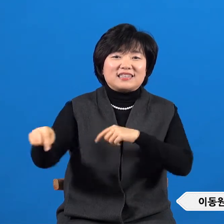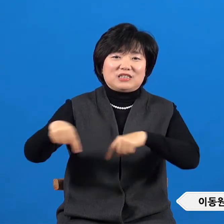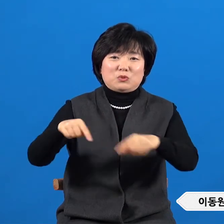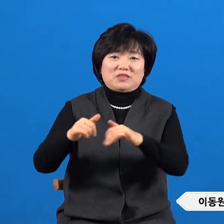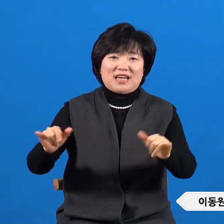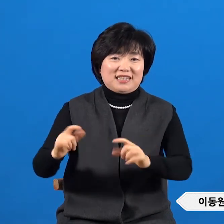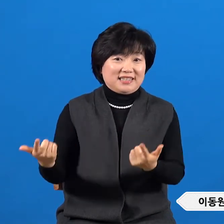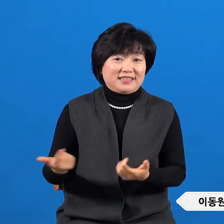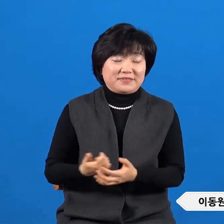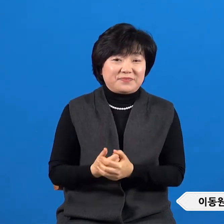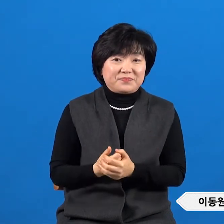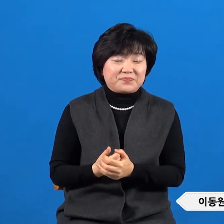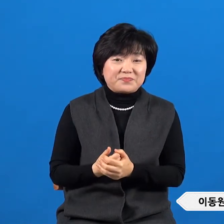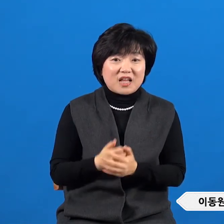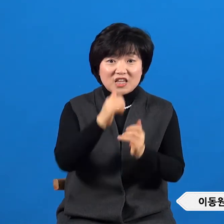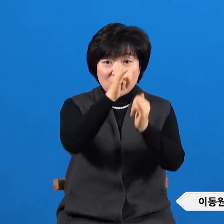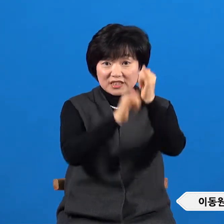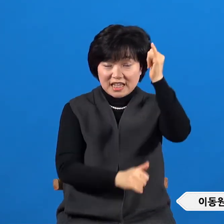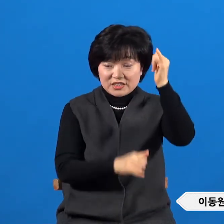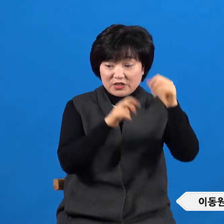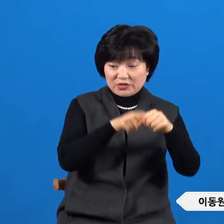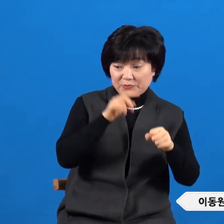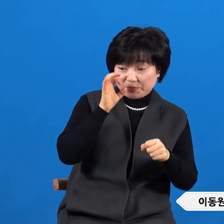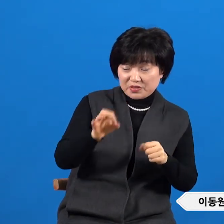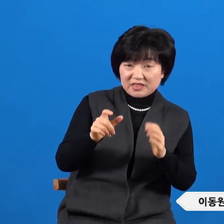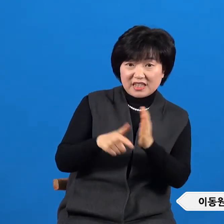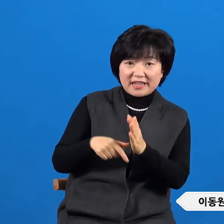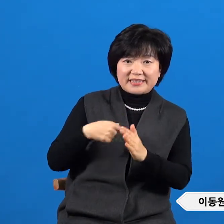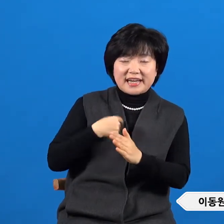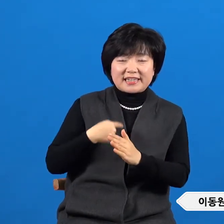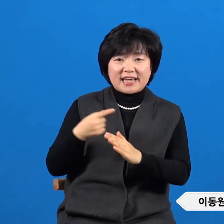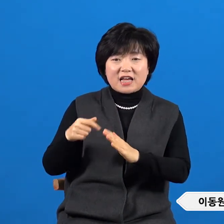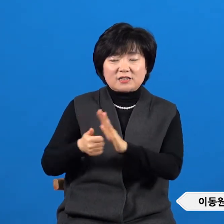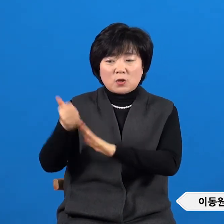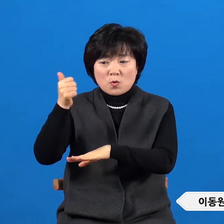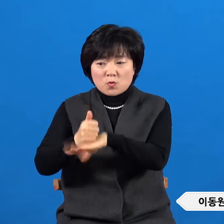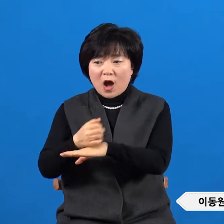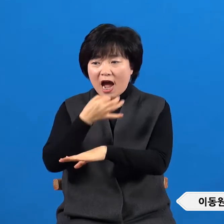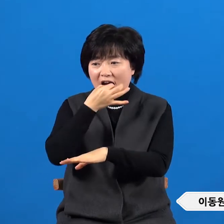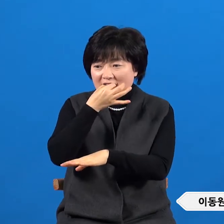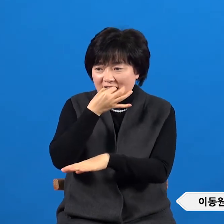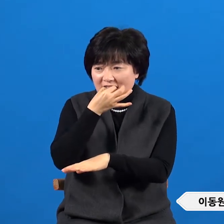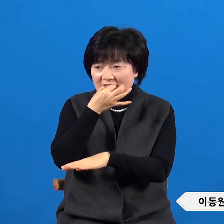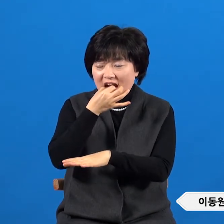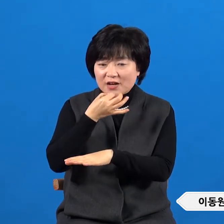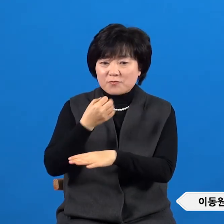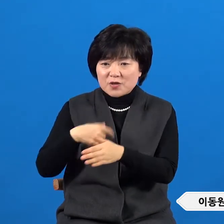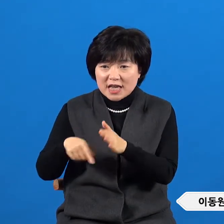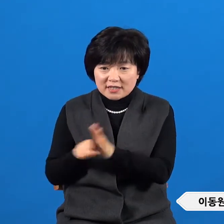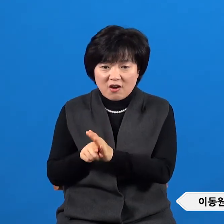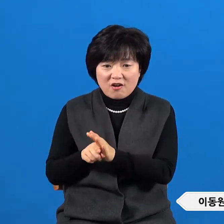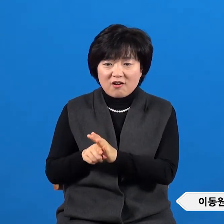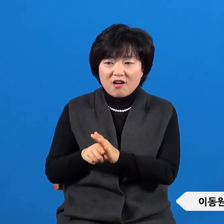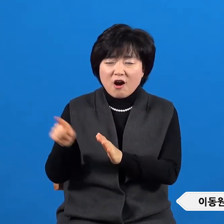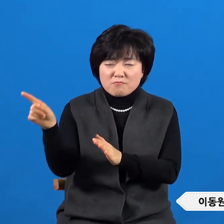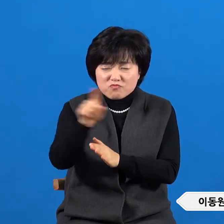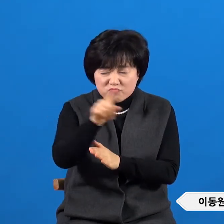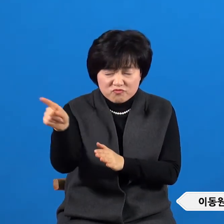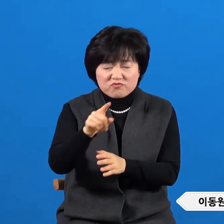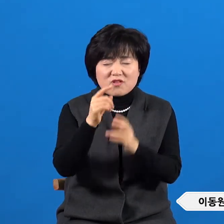신앙의 지도자는 아니었습니다. 역사는 그가 자신의 성공을 위해서는 어떤 신이든 찬양할 마음이